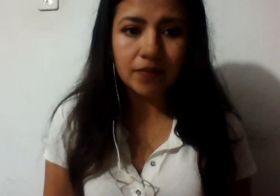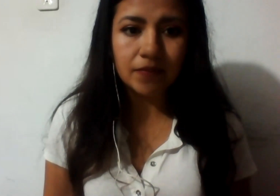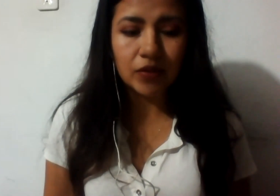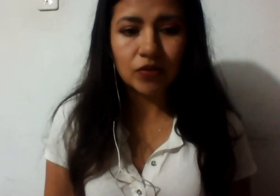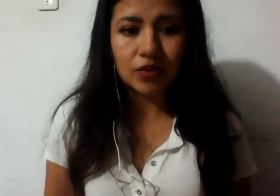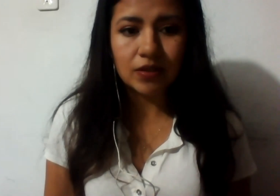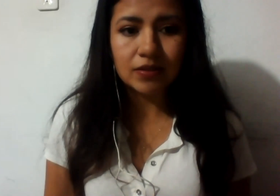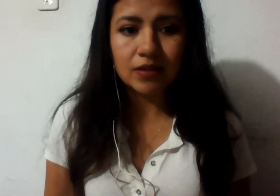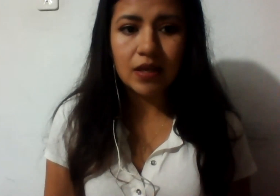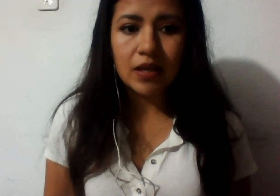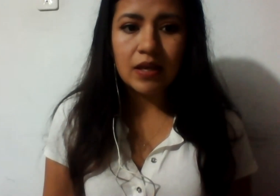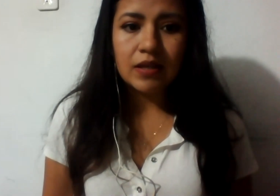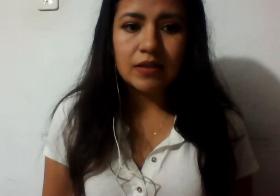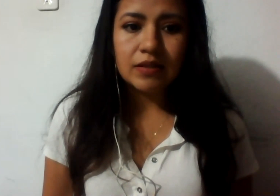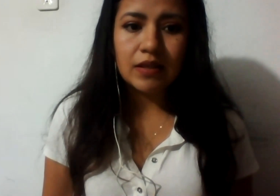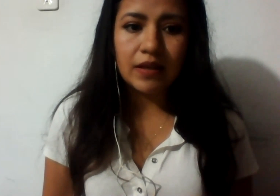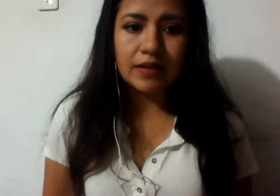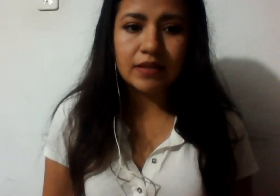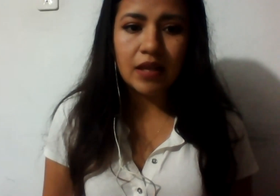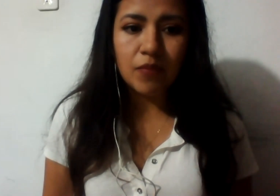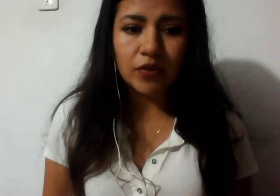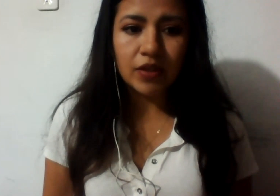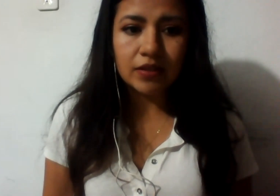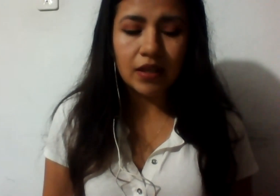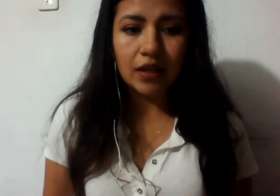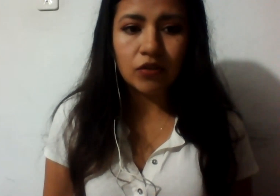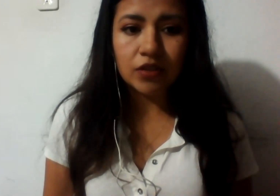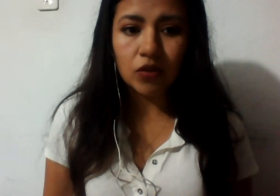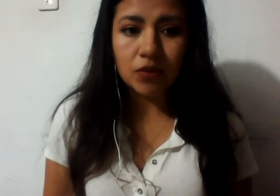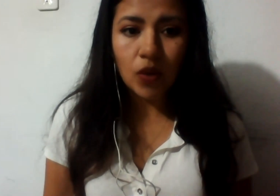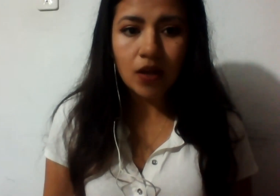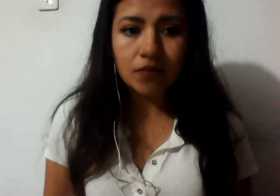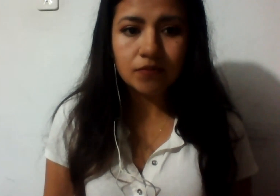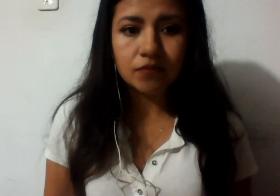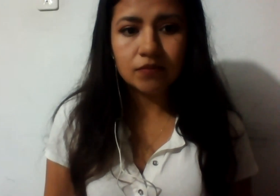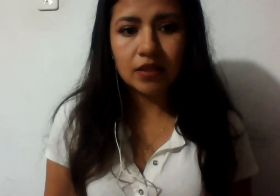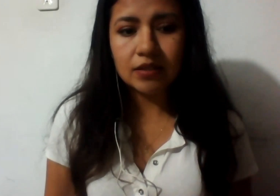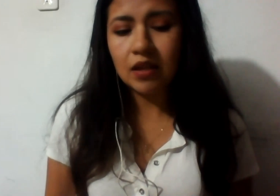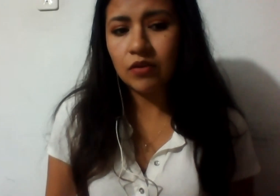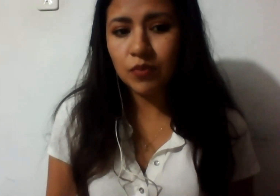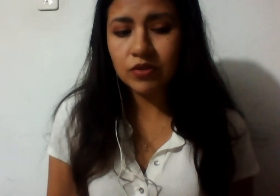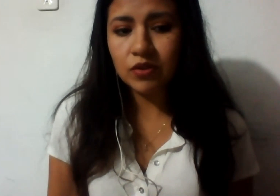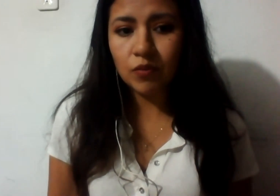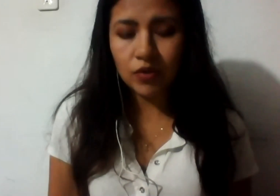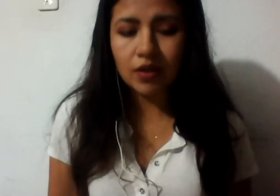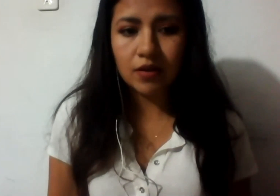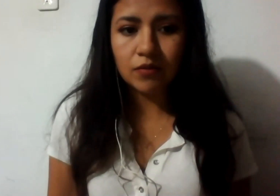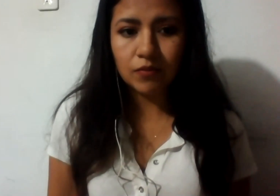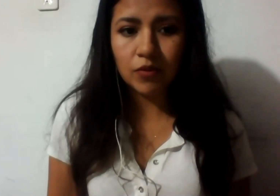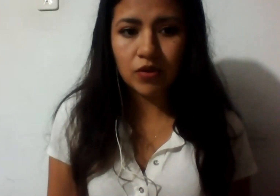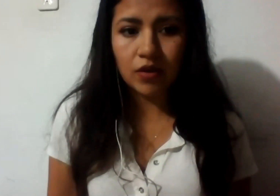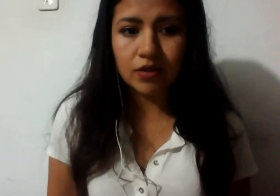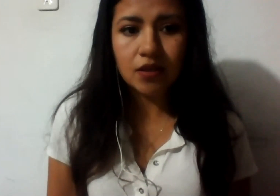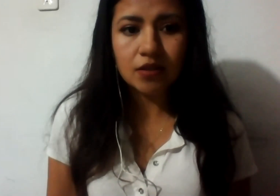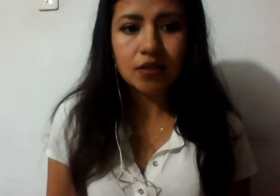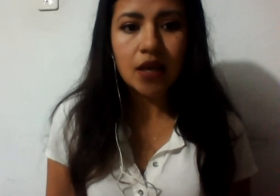No puede observar. Entonces, sería importante el contacto visual y desde lejos poderse comunicar